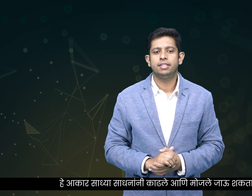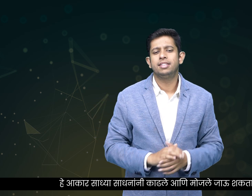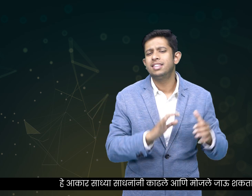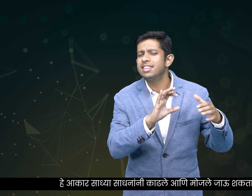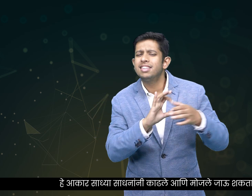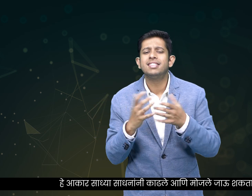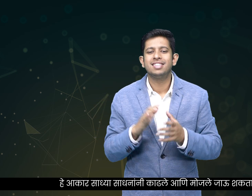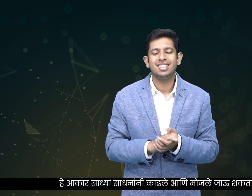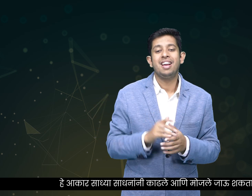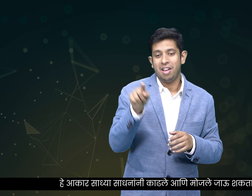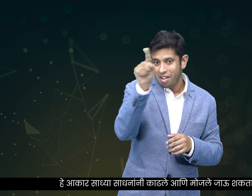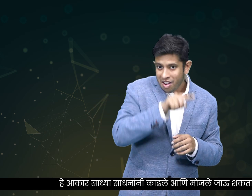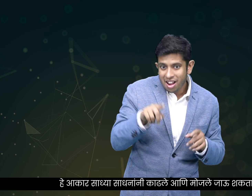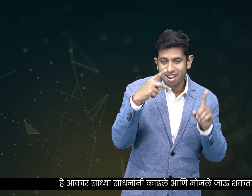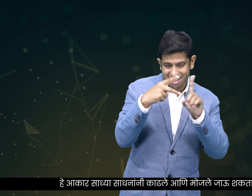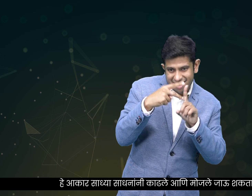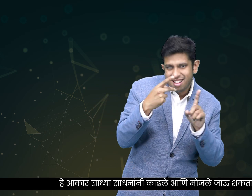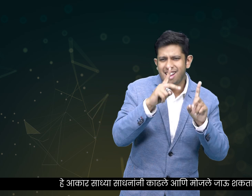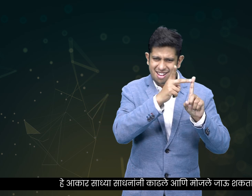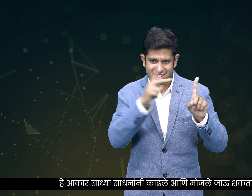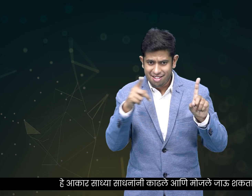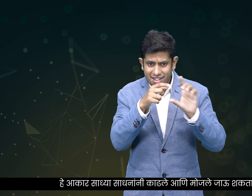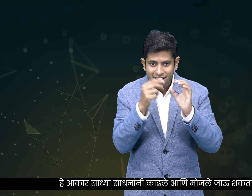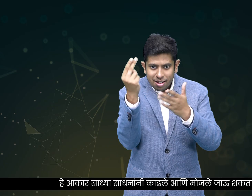हे आकार साध्या साधनांनी काढले आणि मोजले जाऊ शकतात.